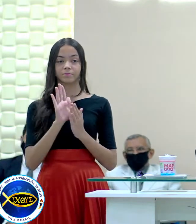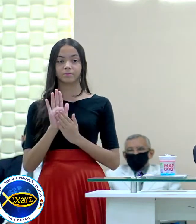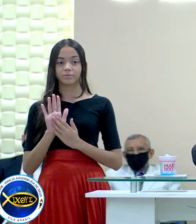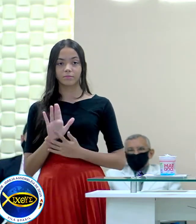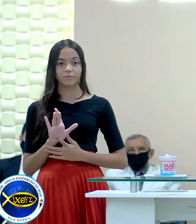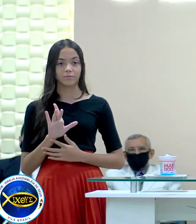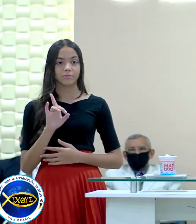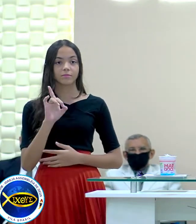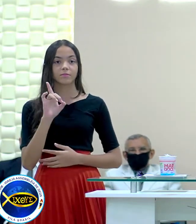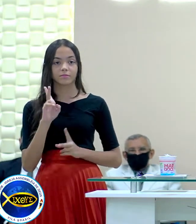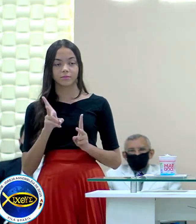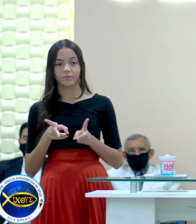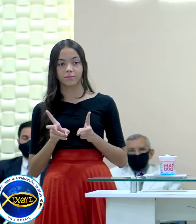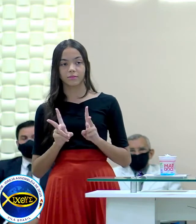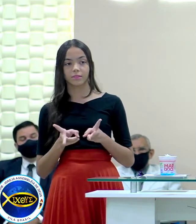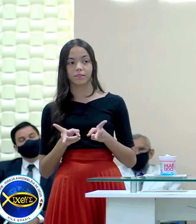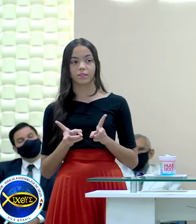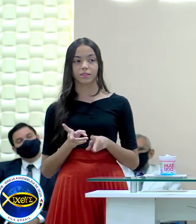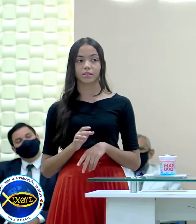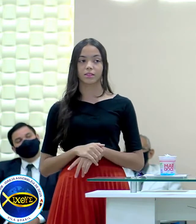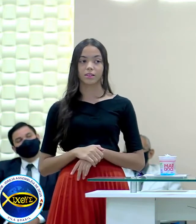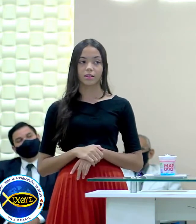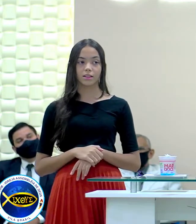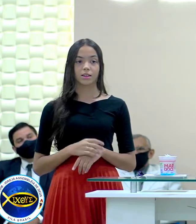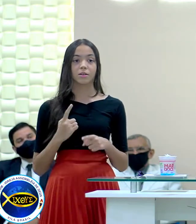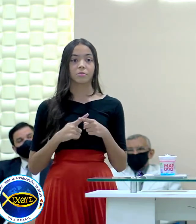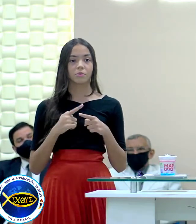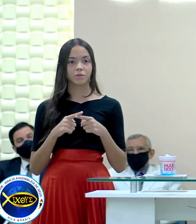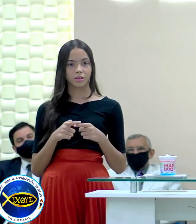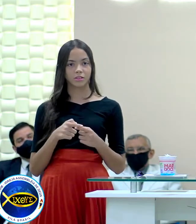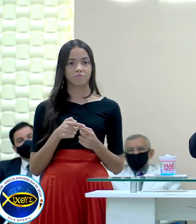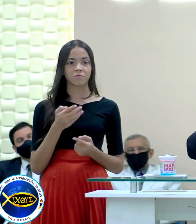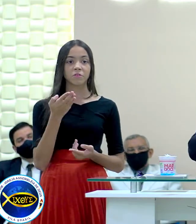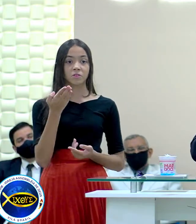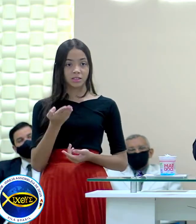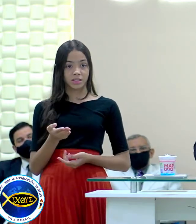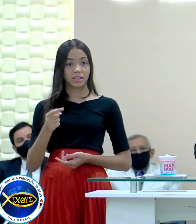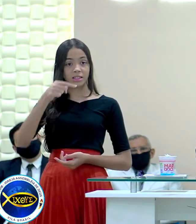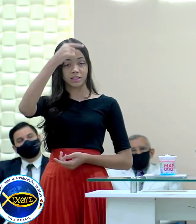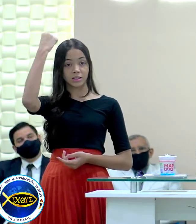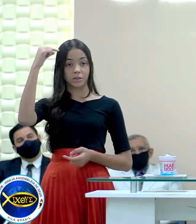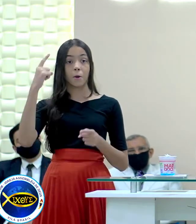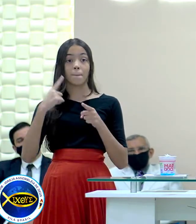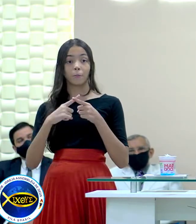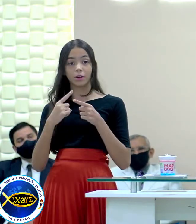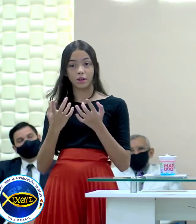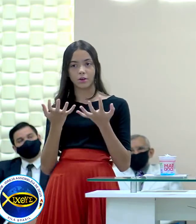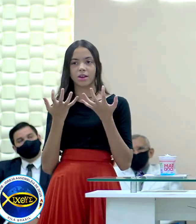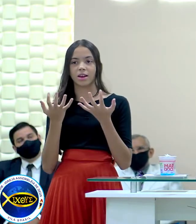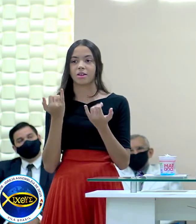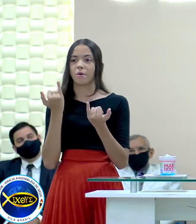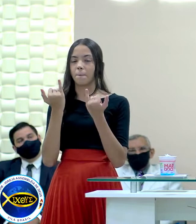Deus para todos sempre. Por que você é santo, igreja? Porque eu quero me parecer com o meu Pai, e o